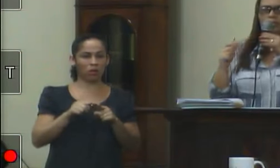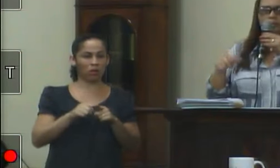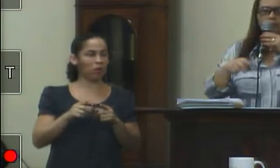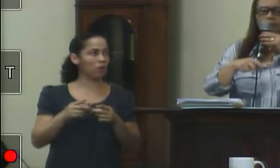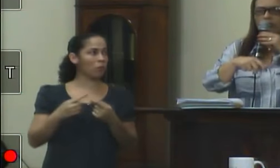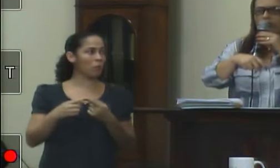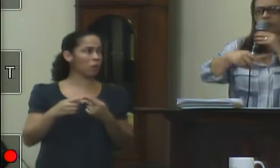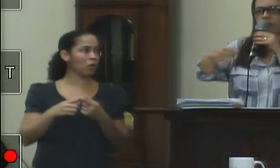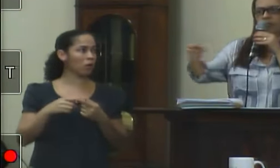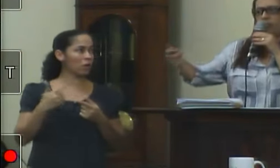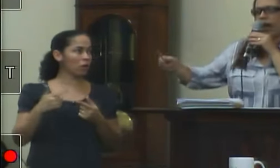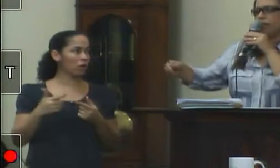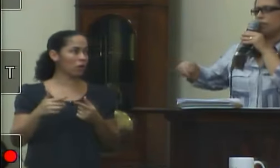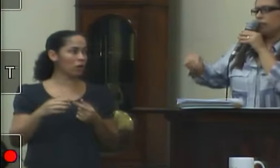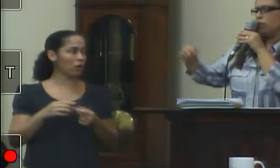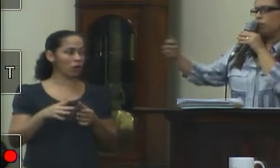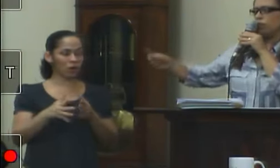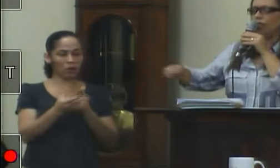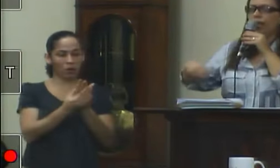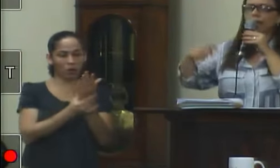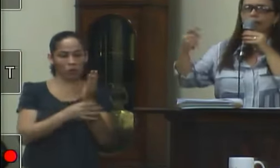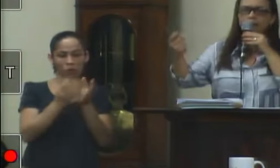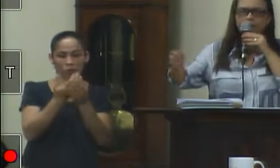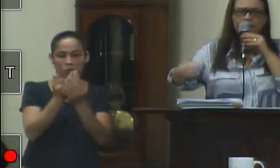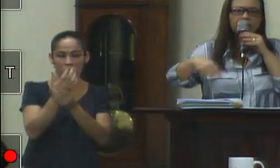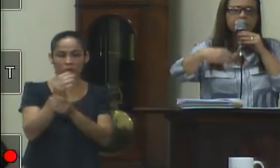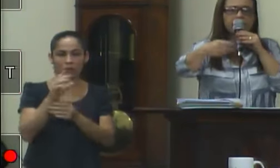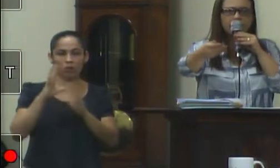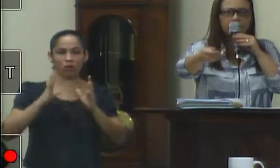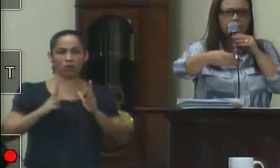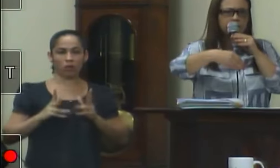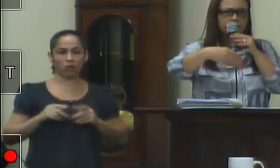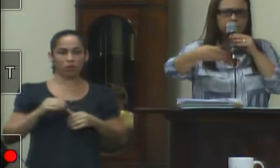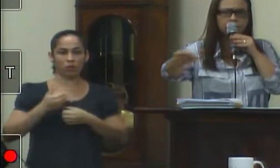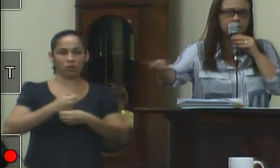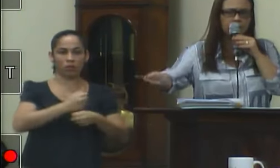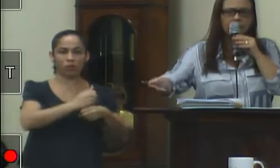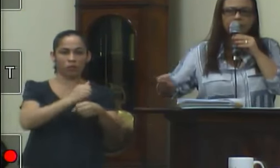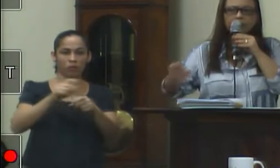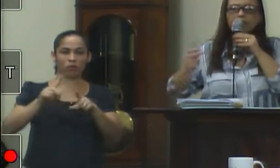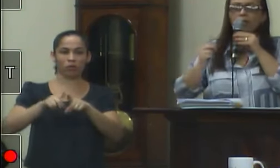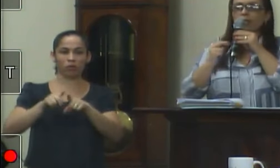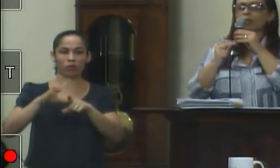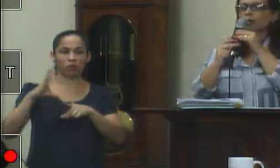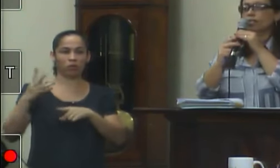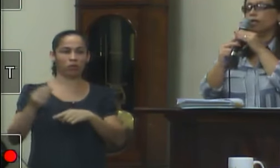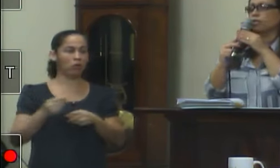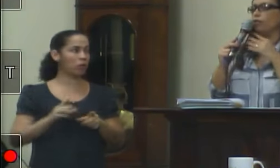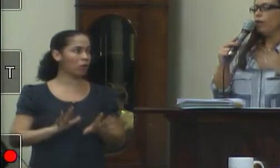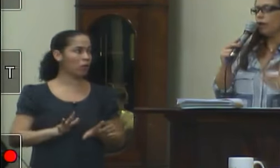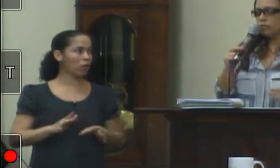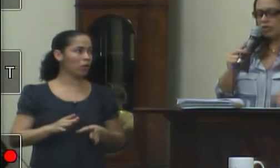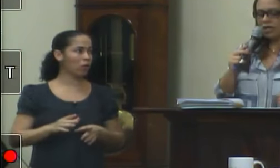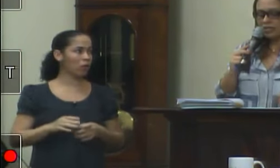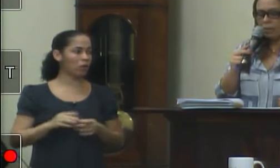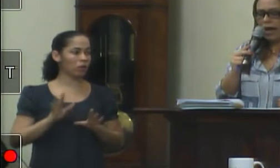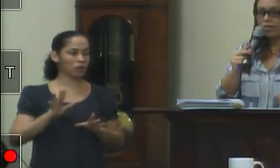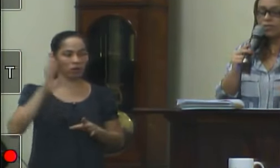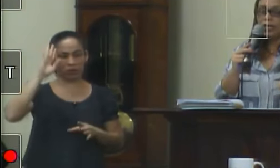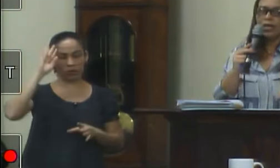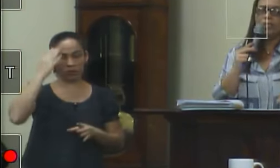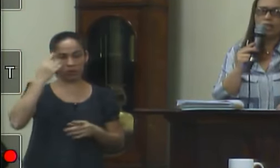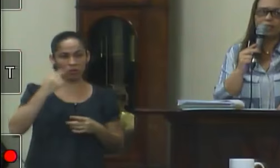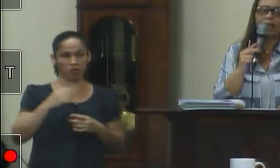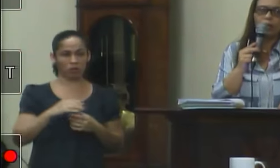de questão de coisas básicas, como higiene, limpeza, lixeiras. E nós resolvemos já essa